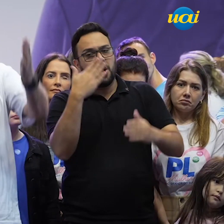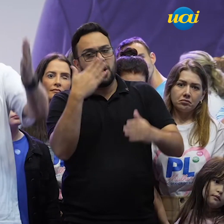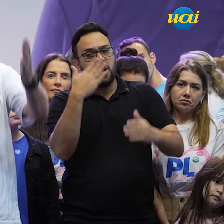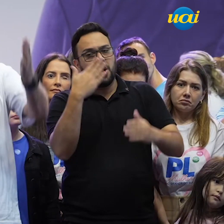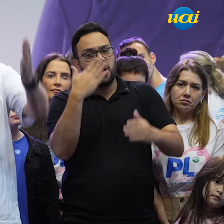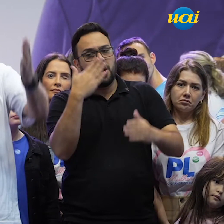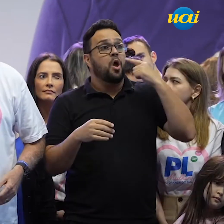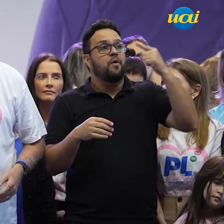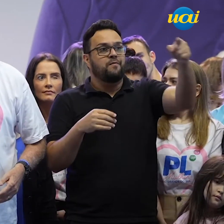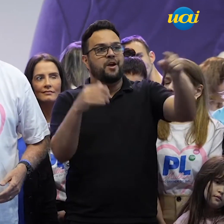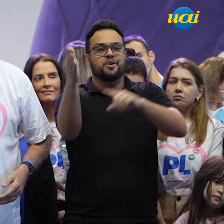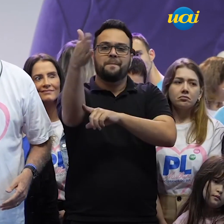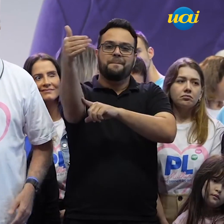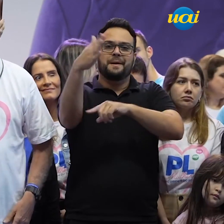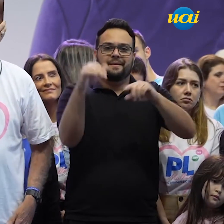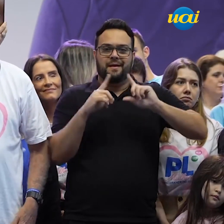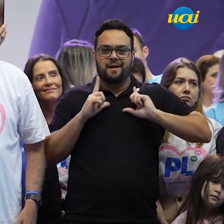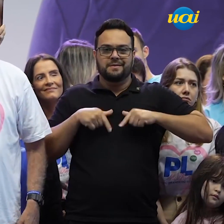a bandeira de Israel.